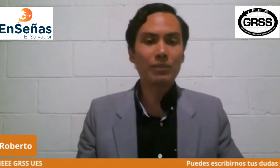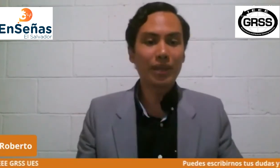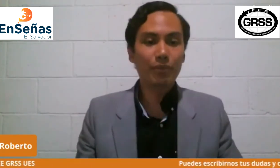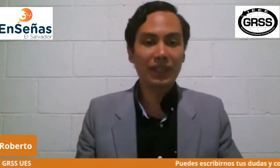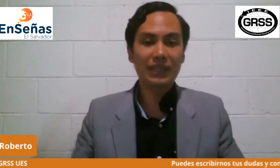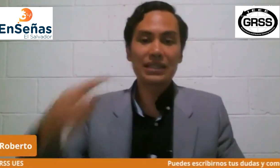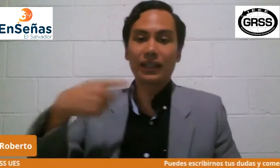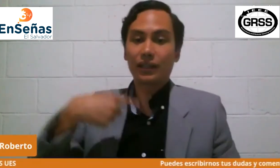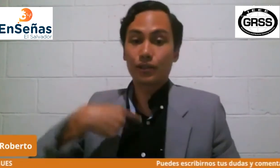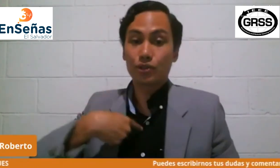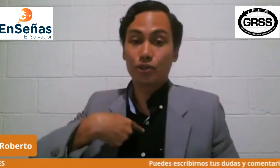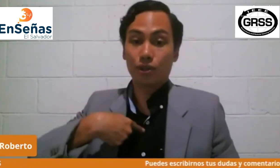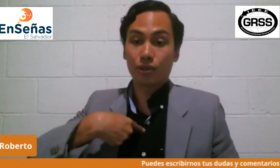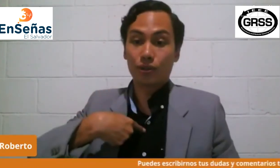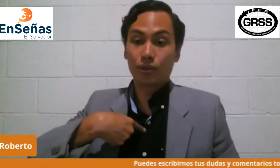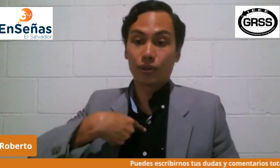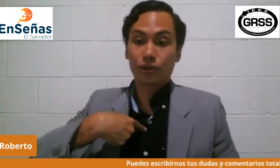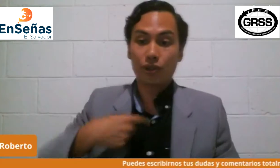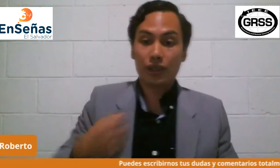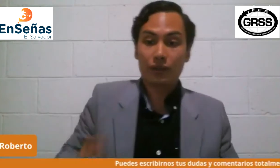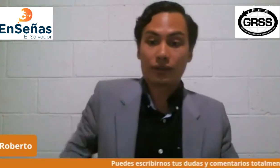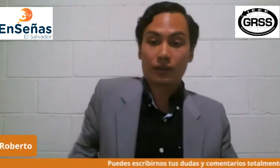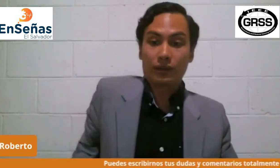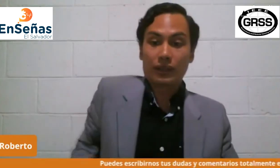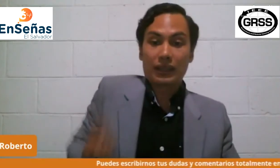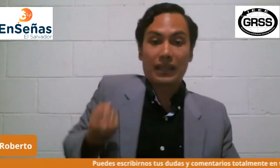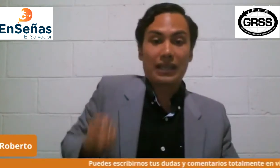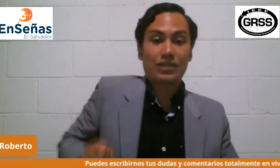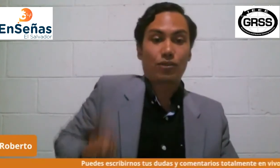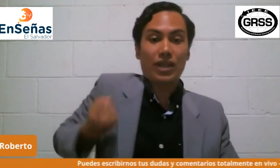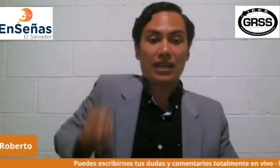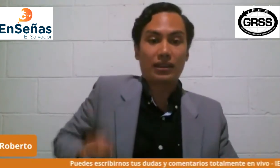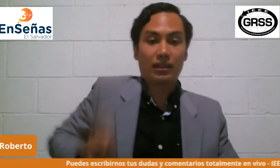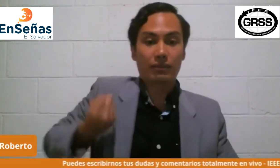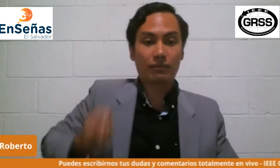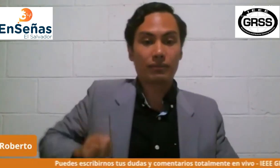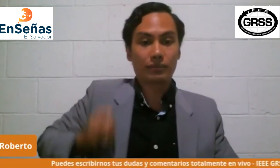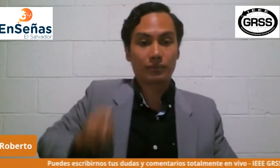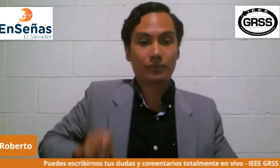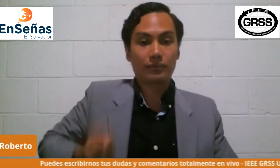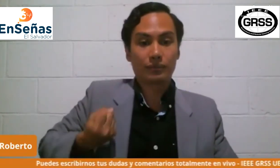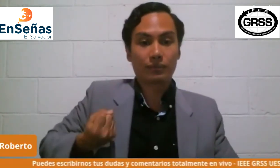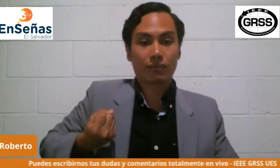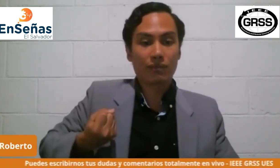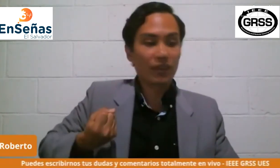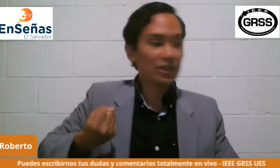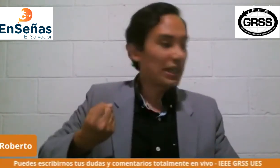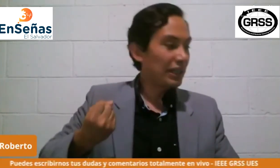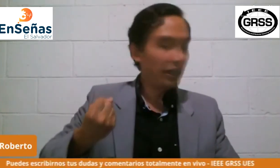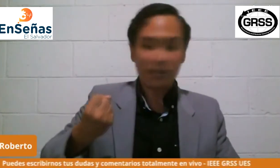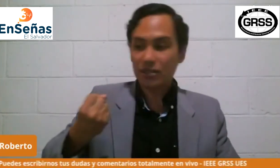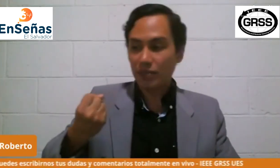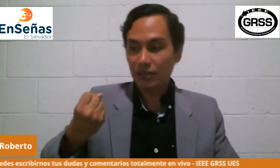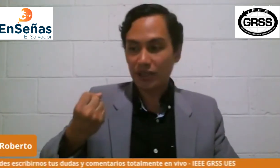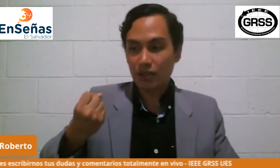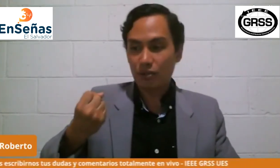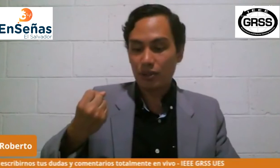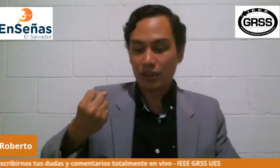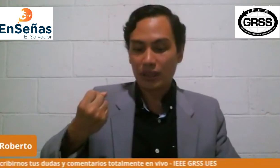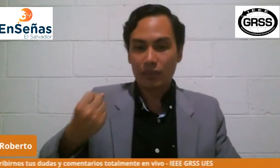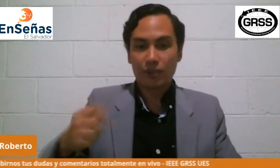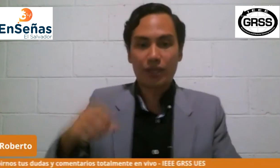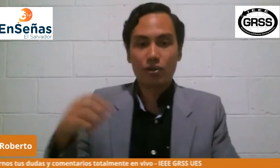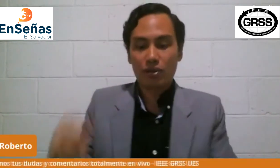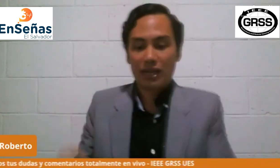O también pueden decir, yo soy estudiante. Entonces aquí más o menos es